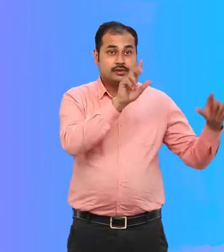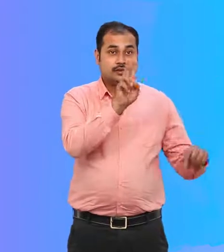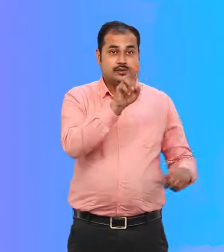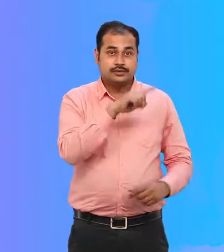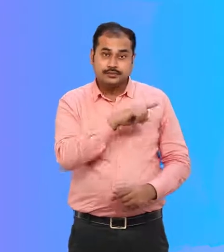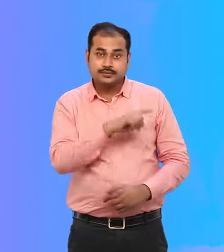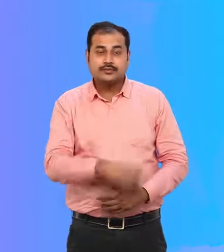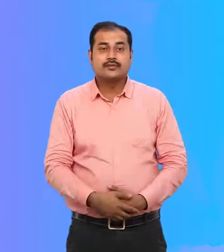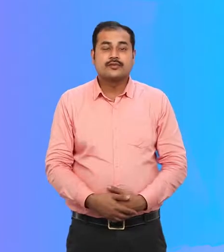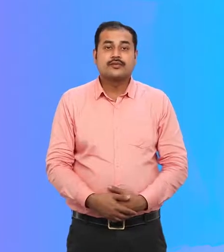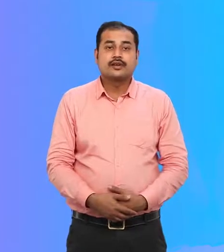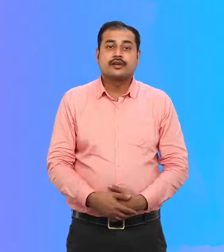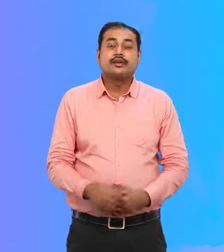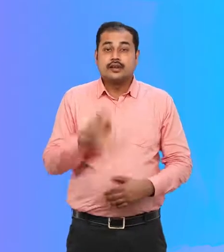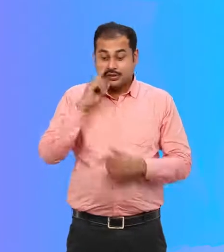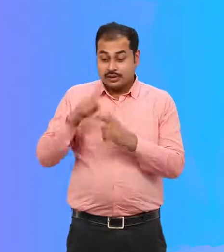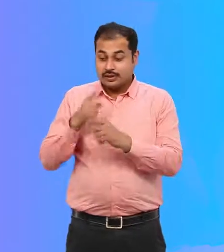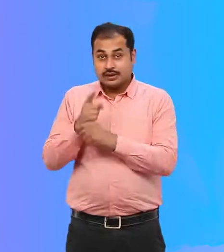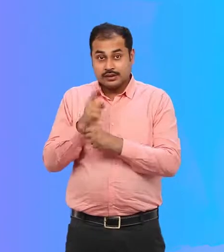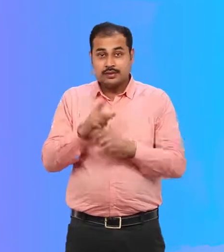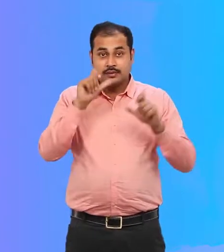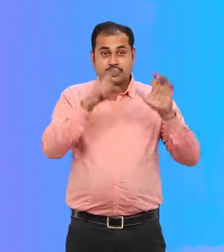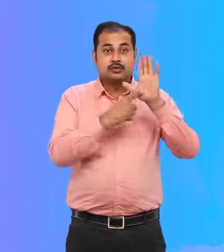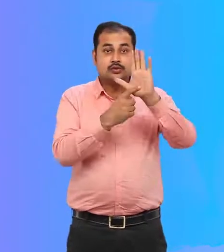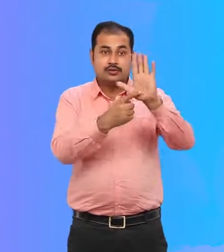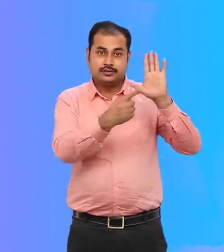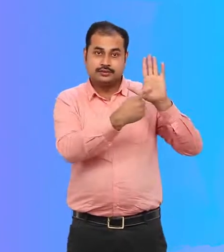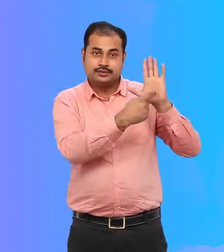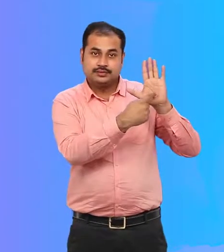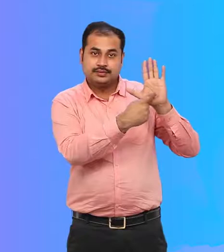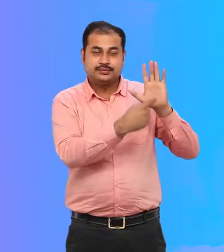कि दूसरे चित्र में बच्चे और मैडम दिखाए गए हैं